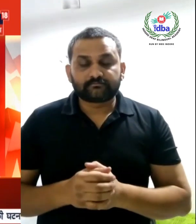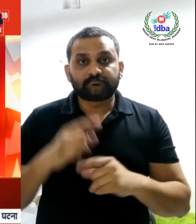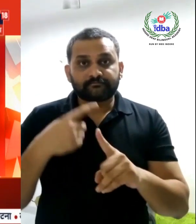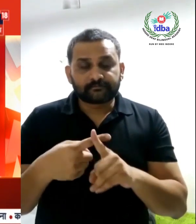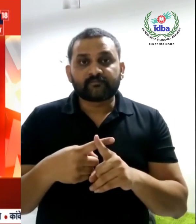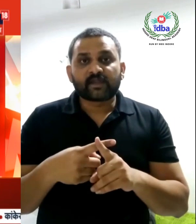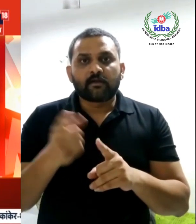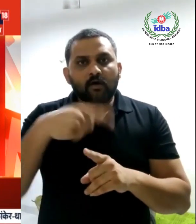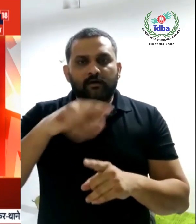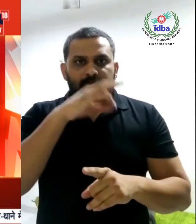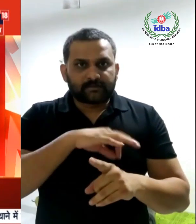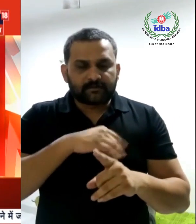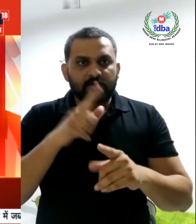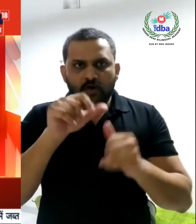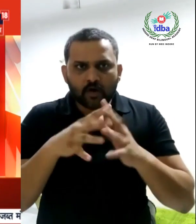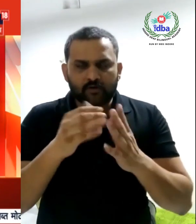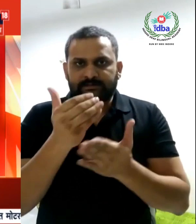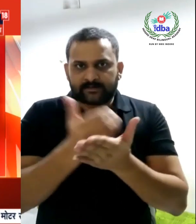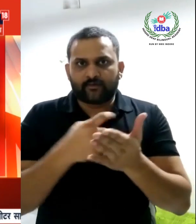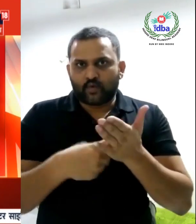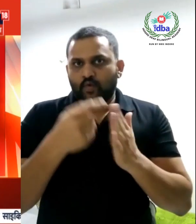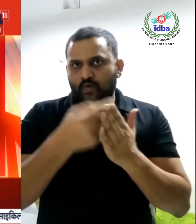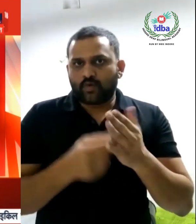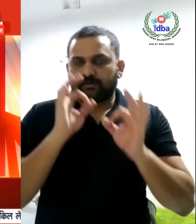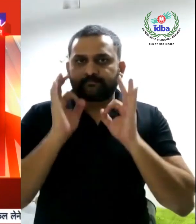श्रमिकों के हितों की रक्षा भी होगी।